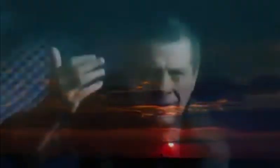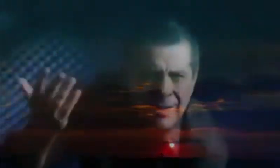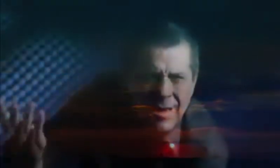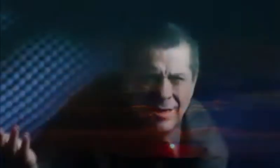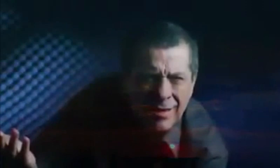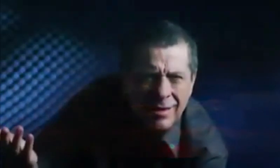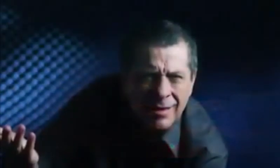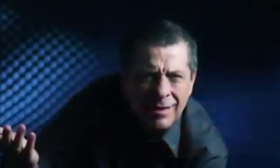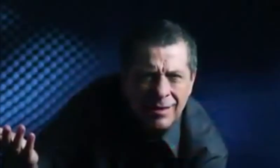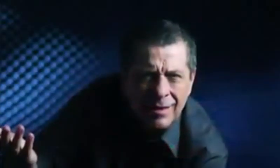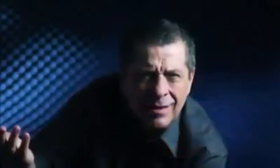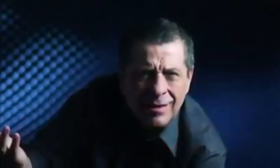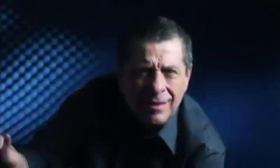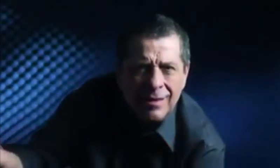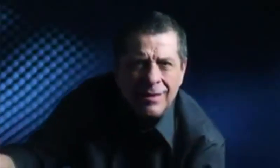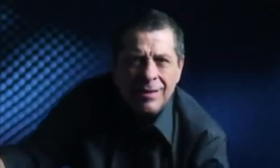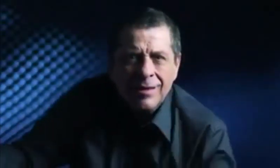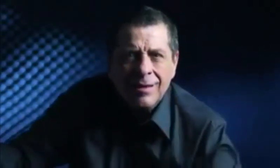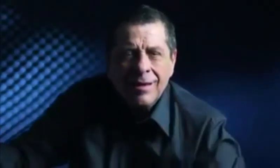E aí?